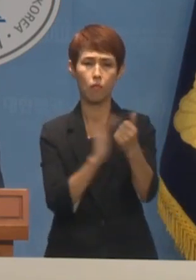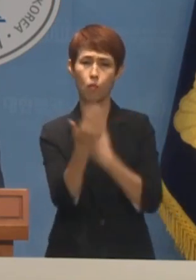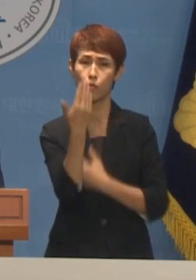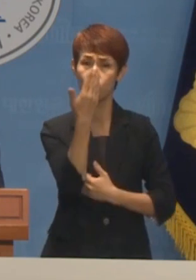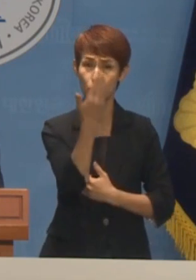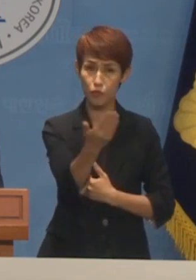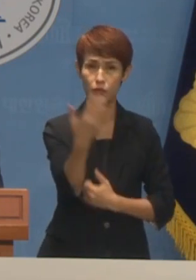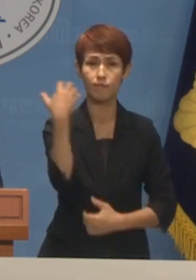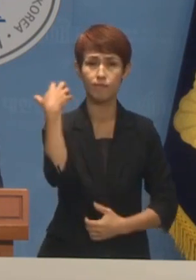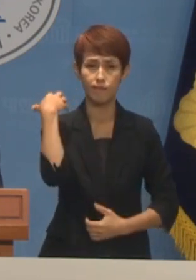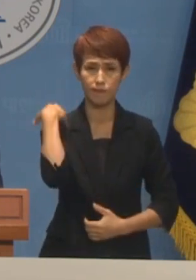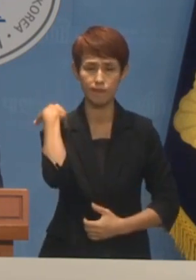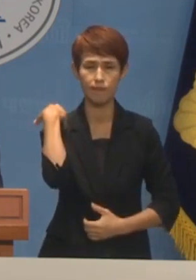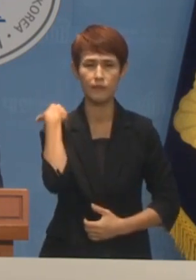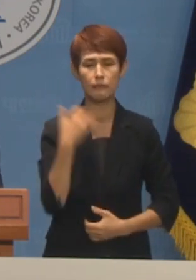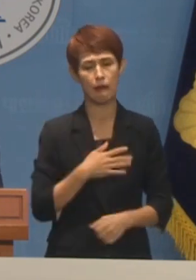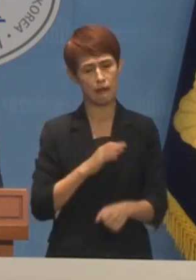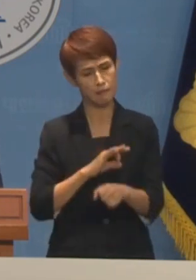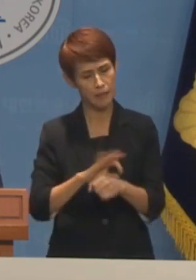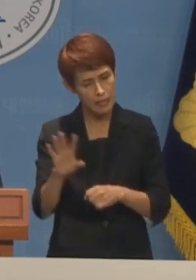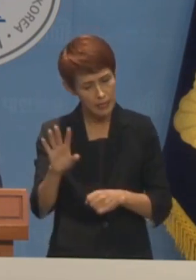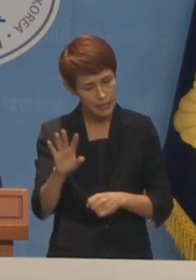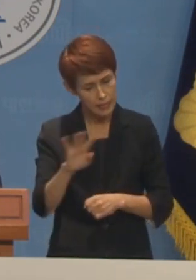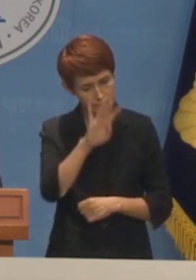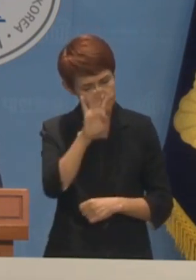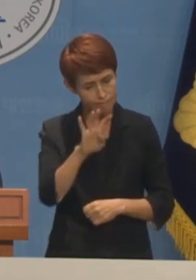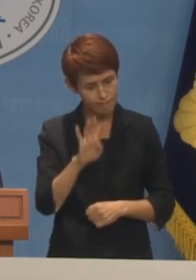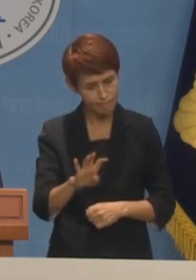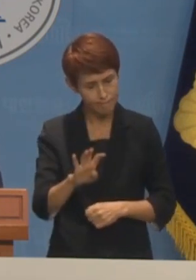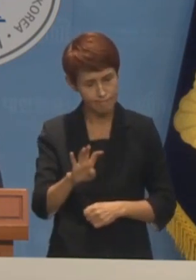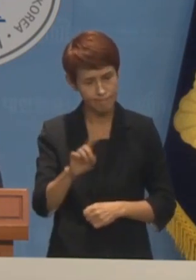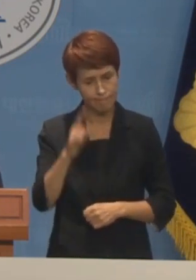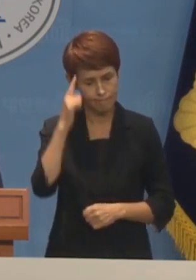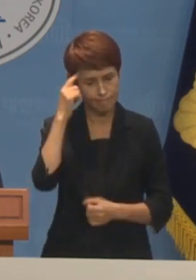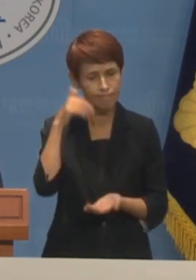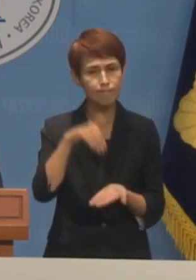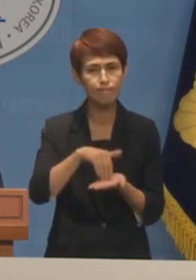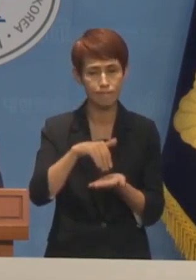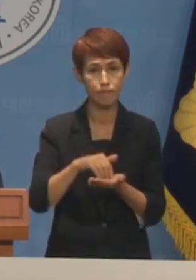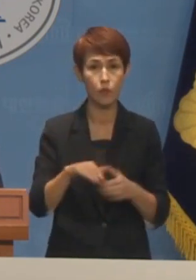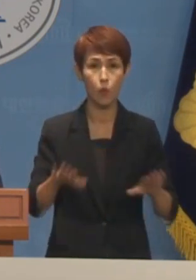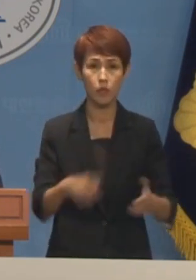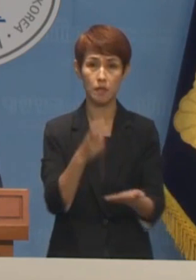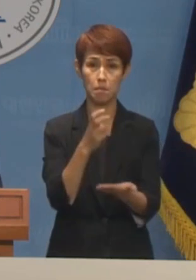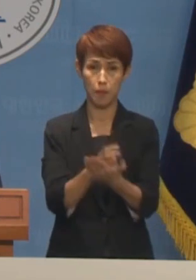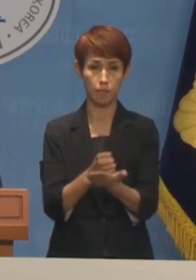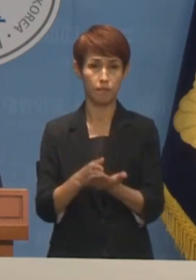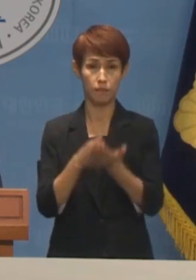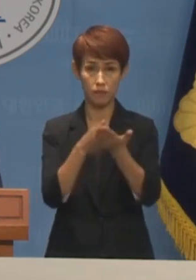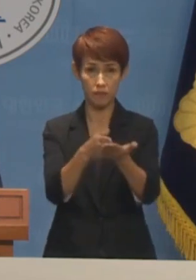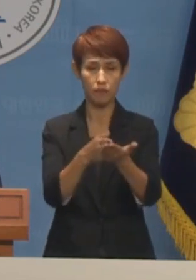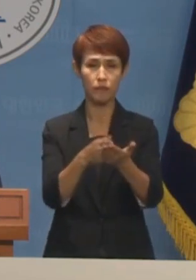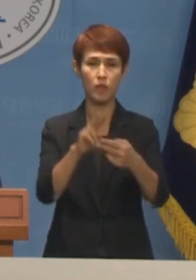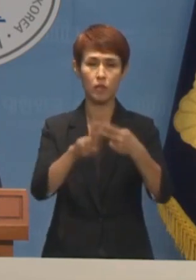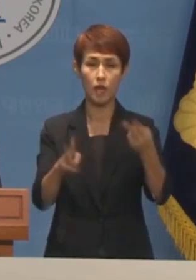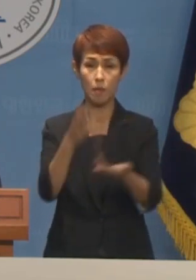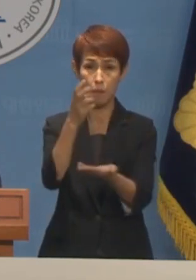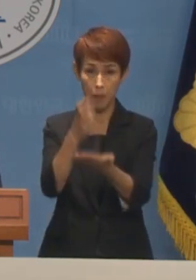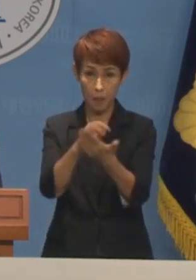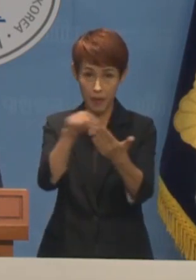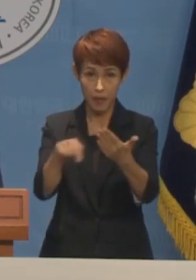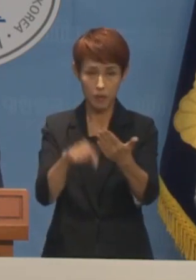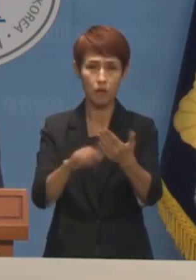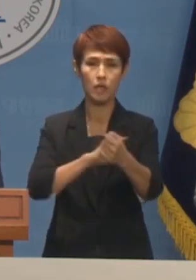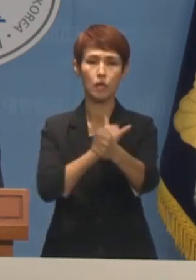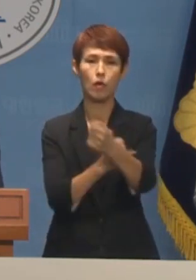책무를 소홀히 했던 것은 아닌지 돌이켜 봅니다. 오늘 이 제정안의 발의가 형사법 분야에서